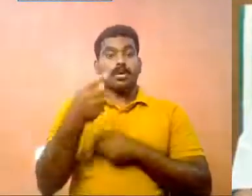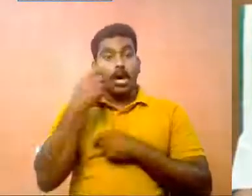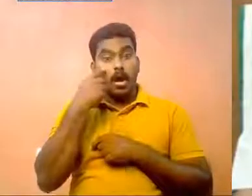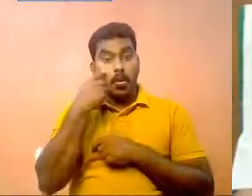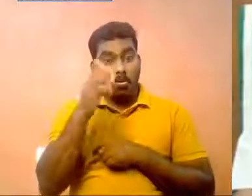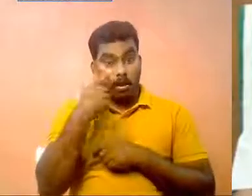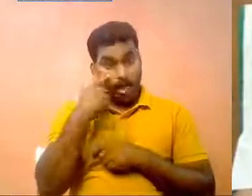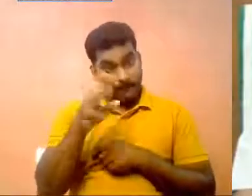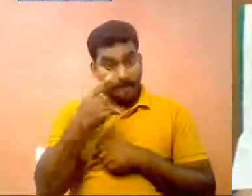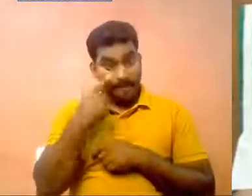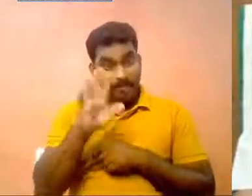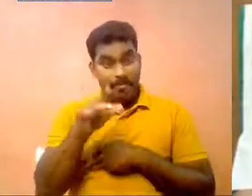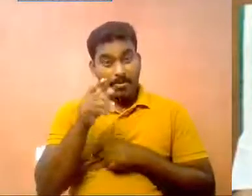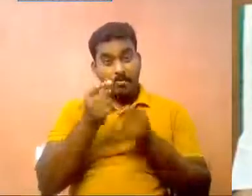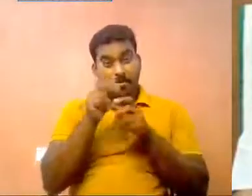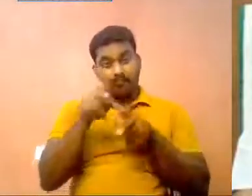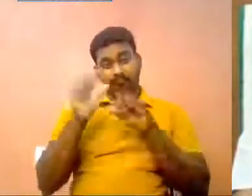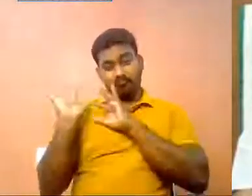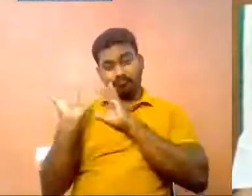ഇത്